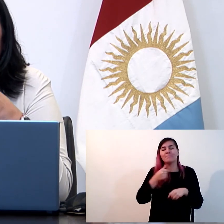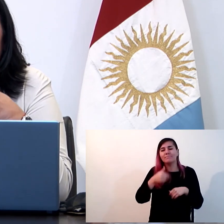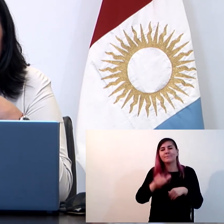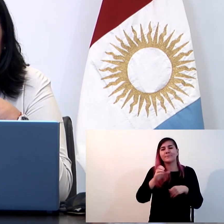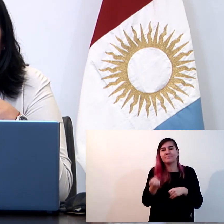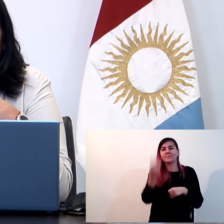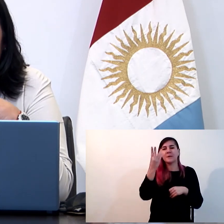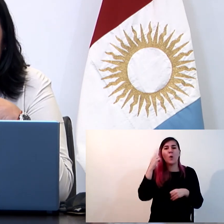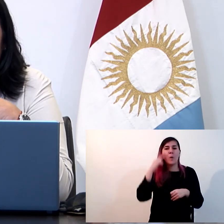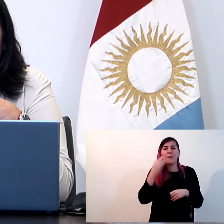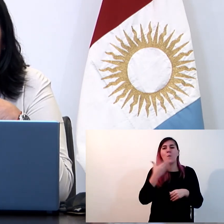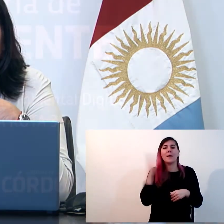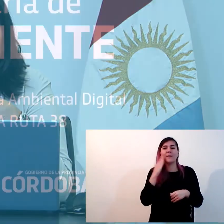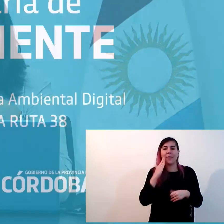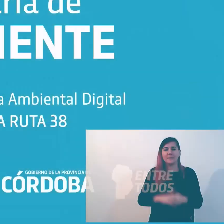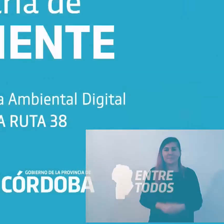Buenas tardes.